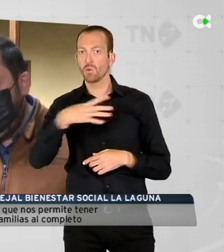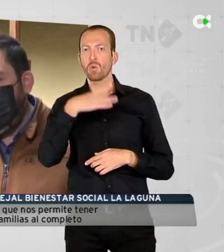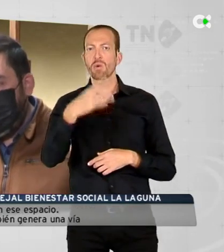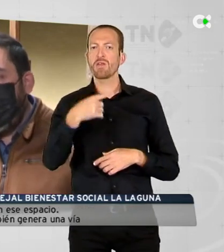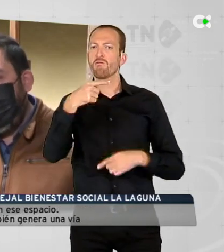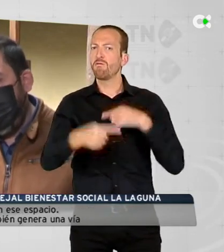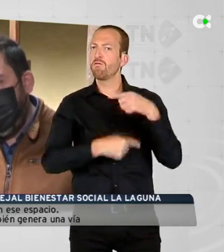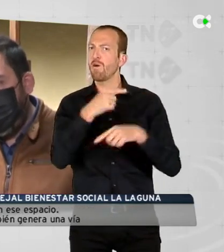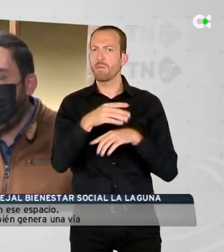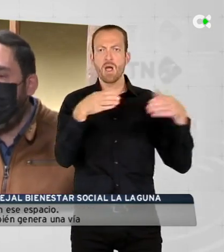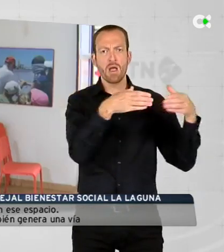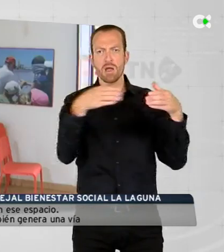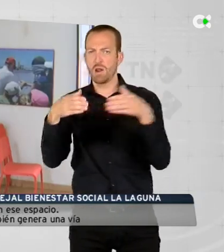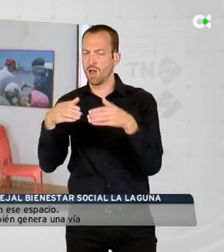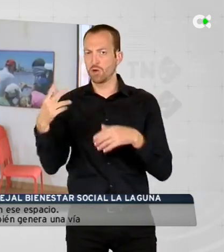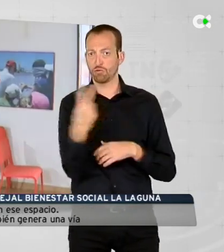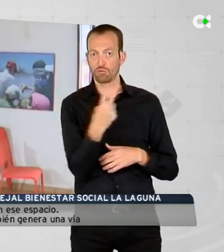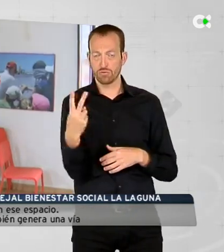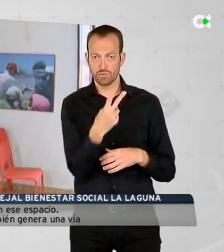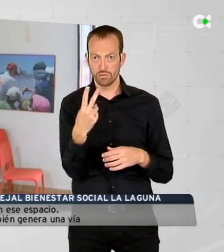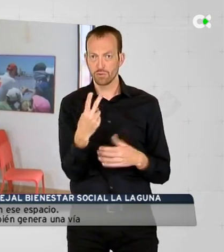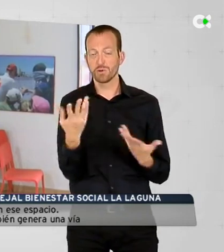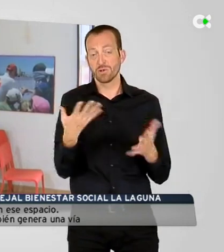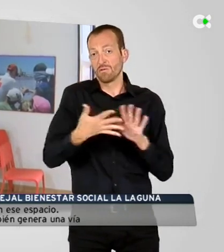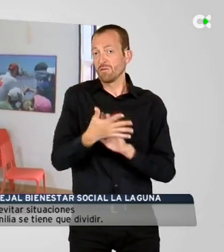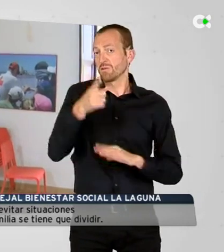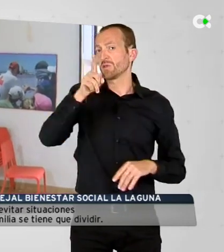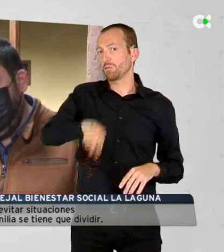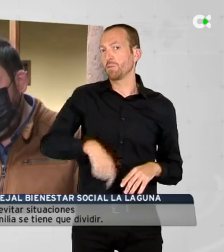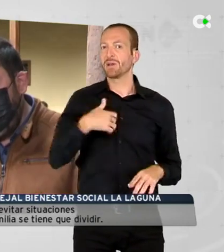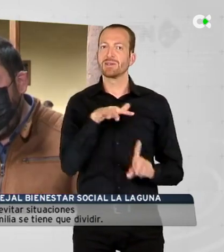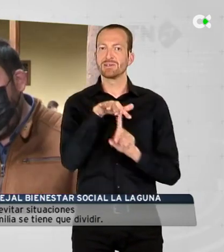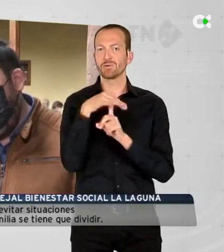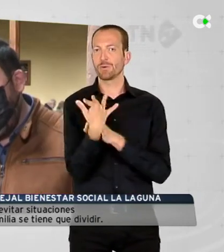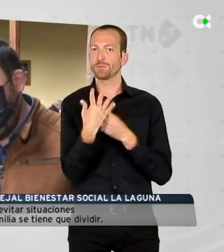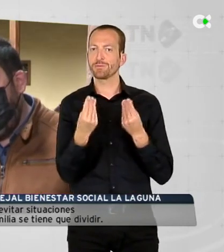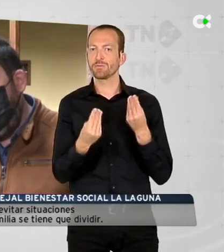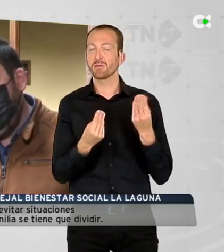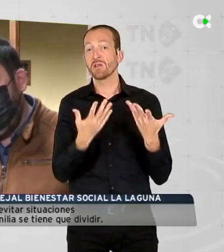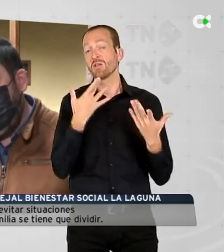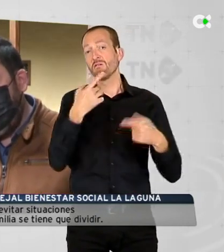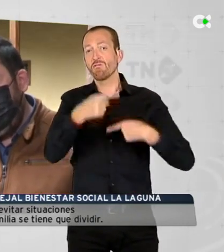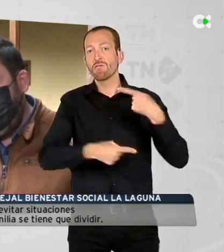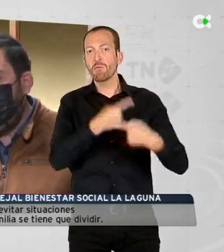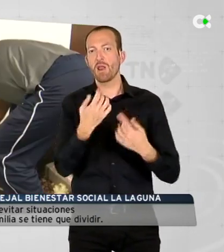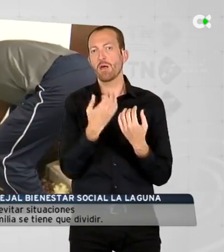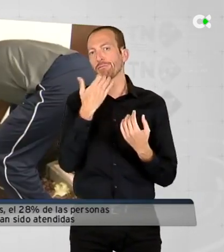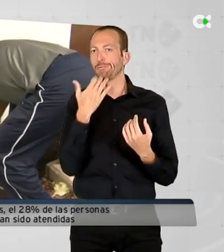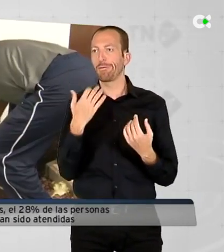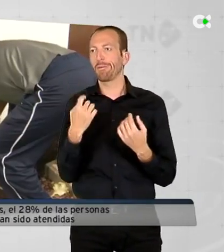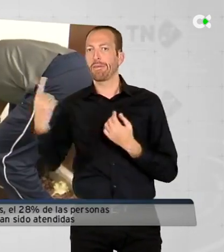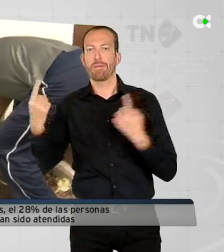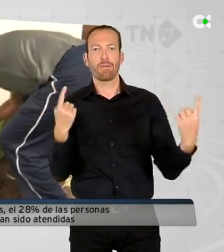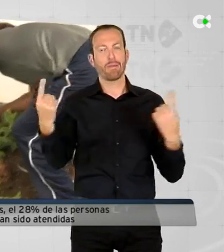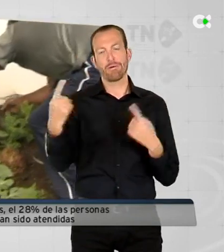al completo en ese espacio. Y evidentemente también es una vía para evitar situaciones donde las familias se tienen que dividir. Y un